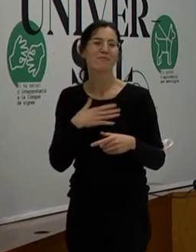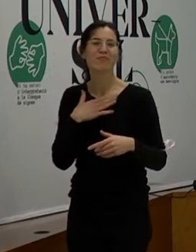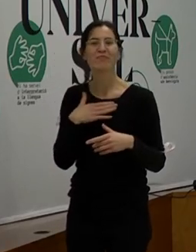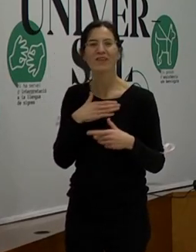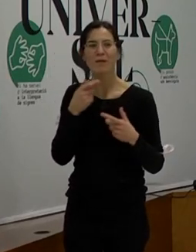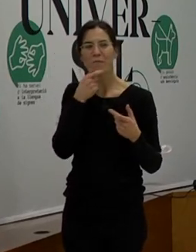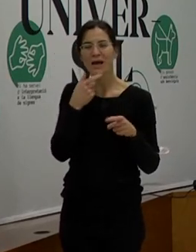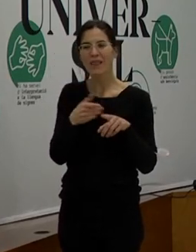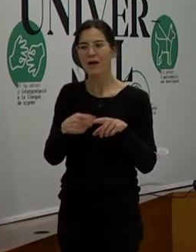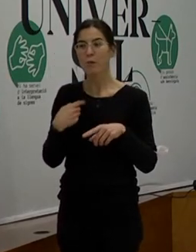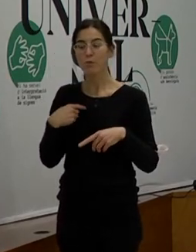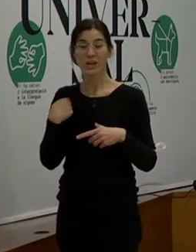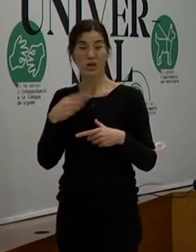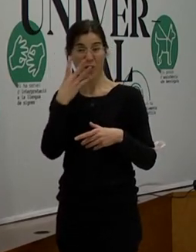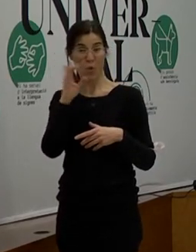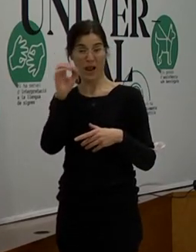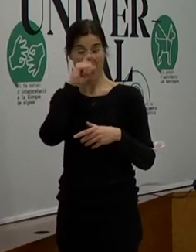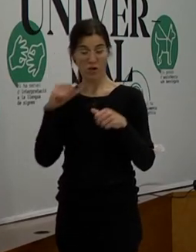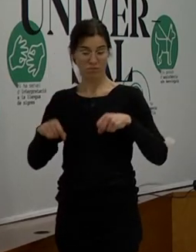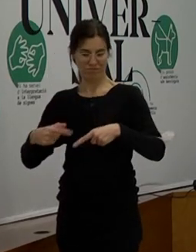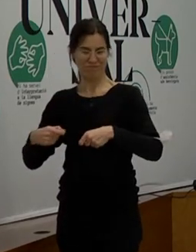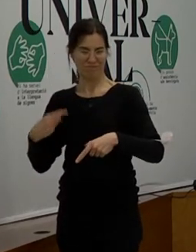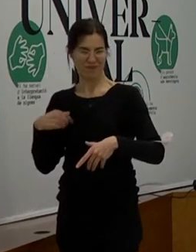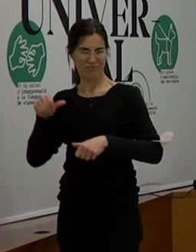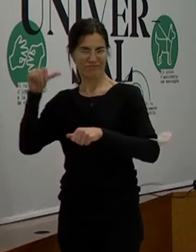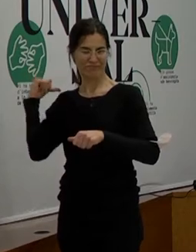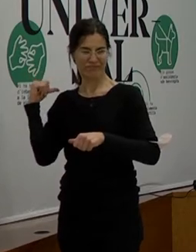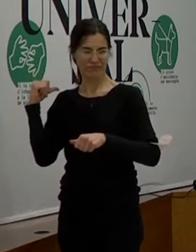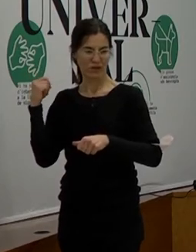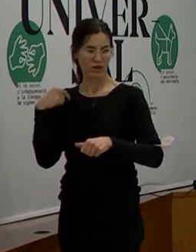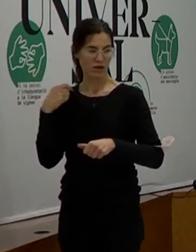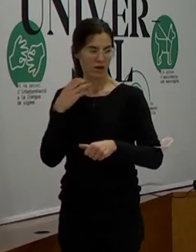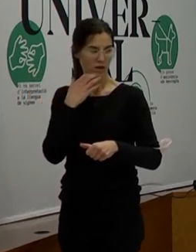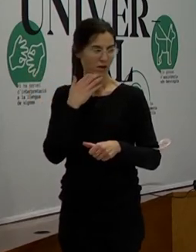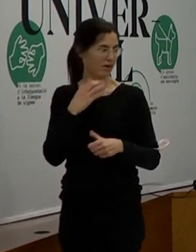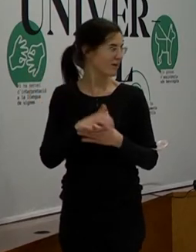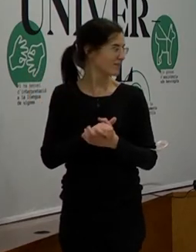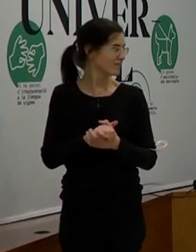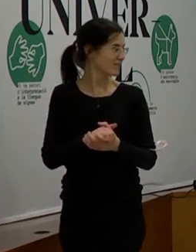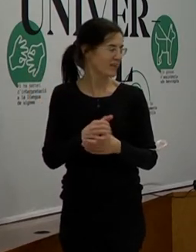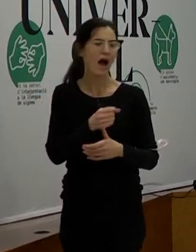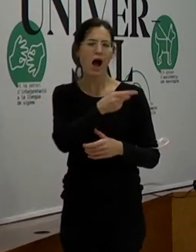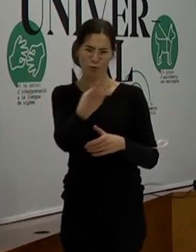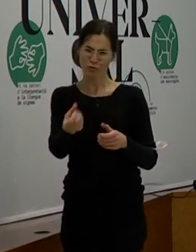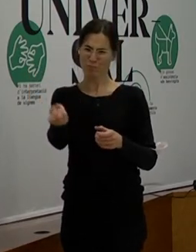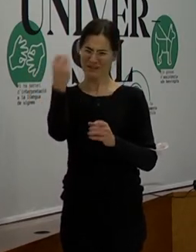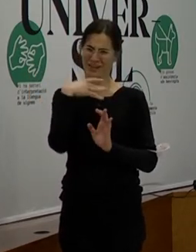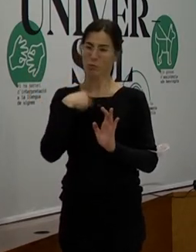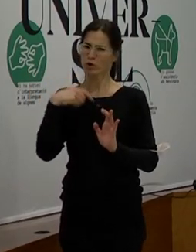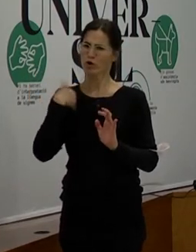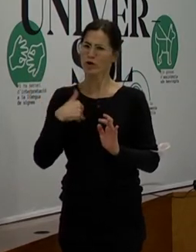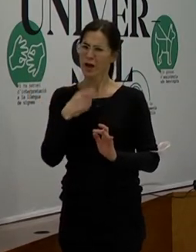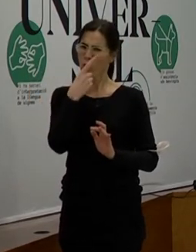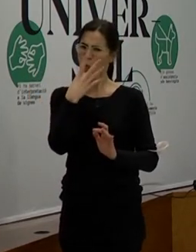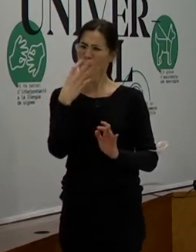40 anys que porto un cadira, 40, 40 anyets. Aquí me supera, però jo porto 40. ¿Vale?